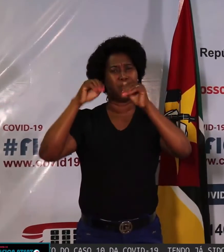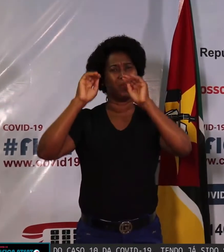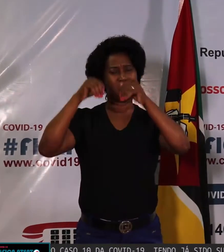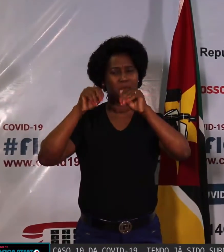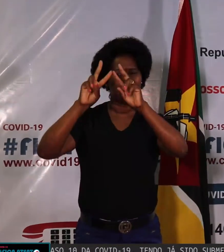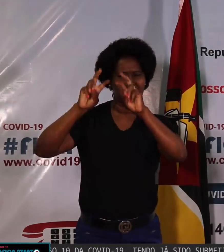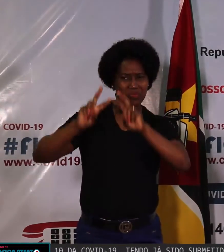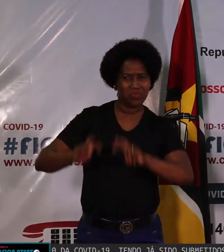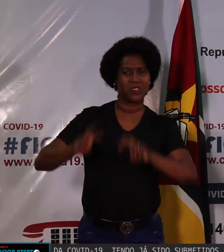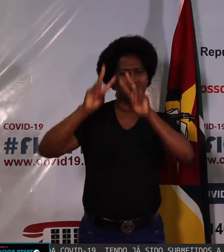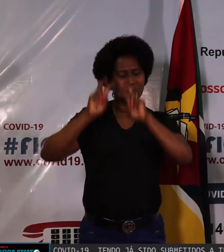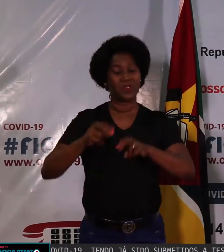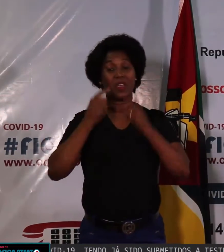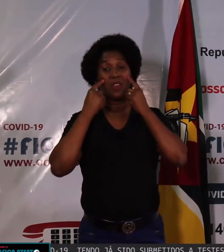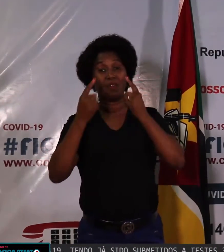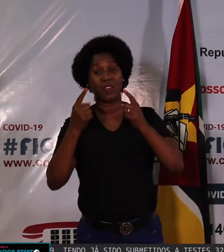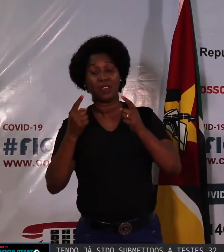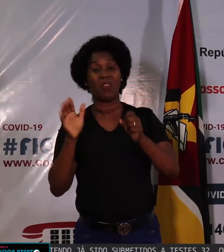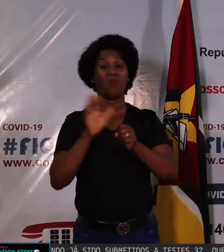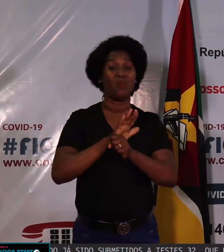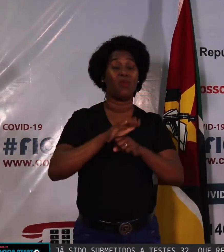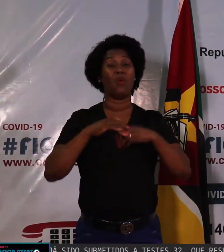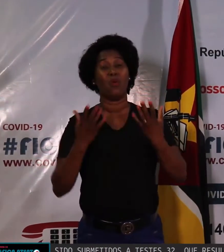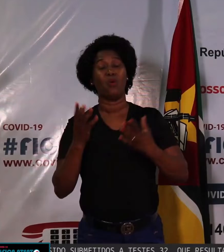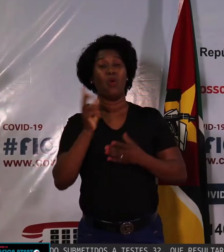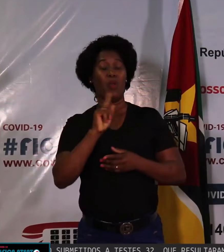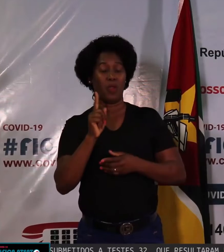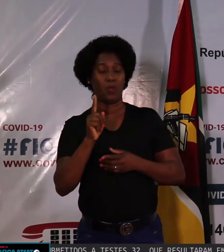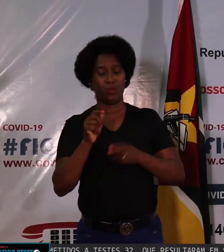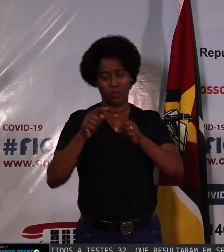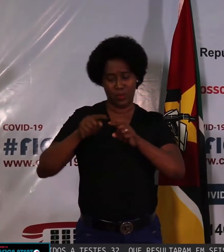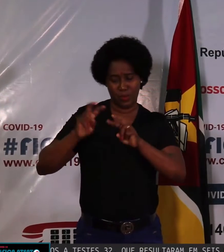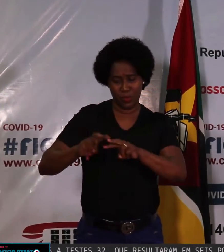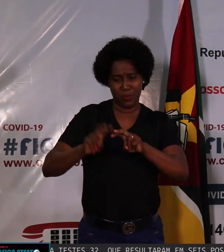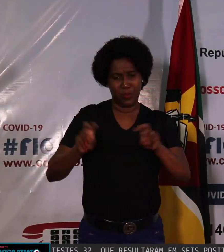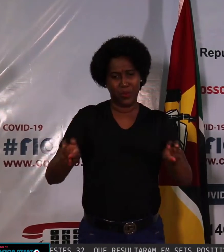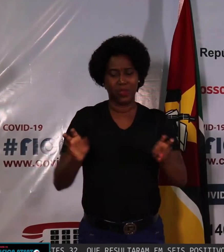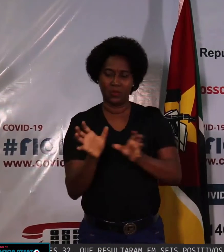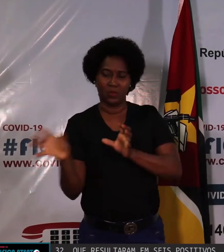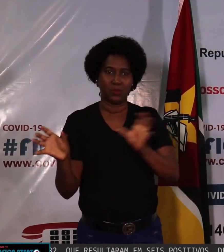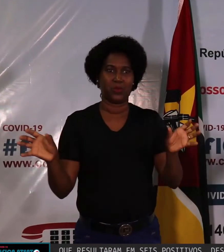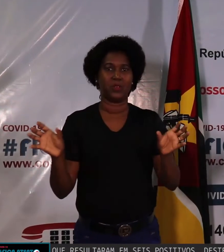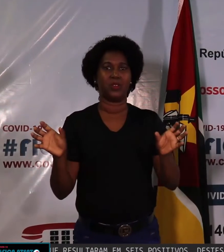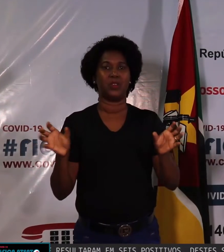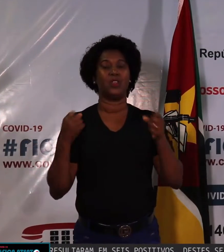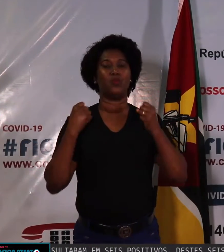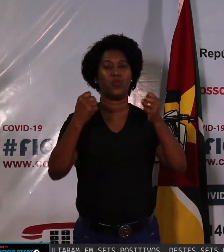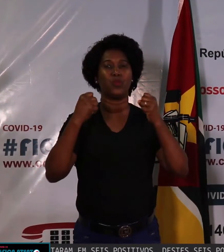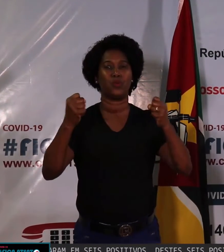lotação, ao distanciamento social e a recomendação da circulação com vidros